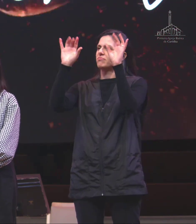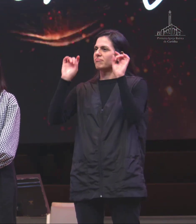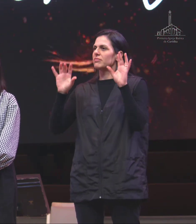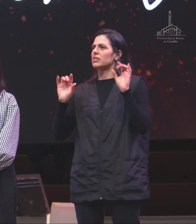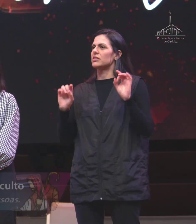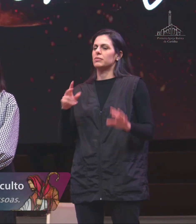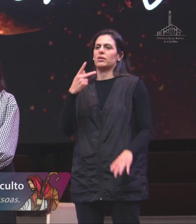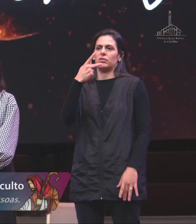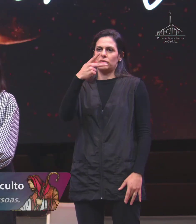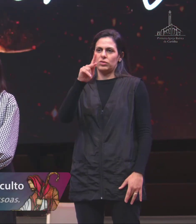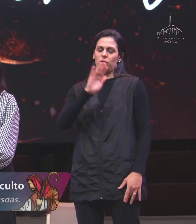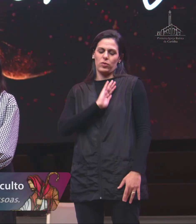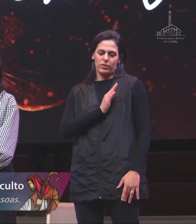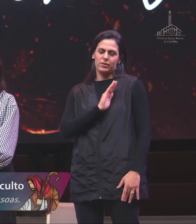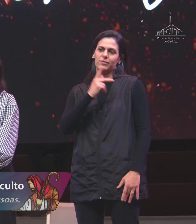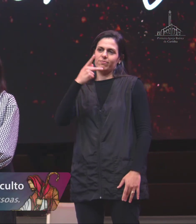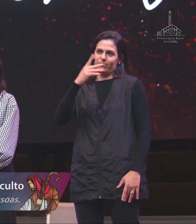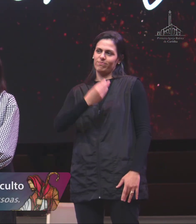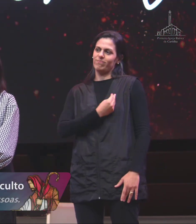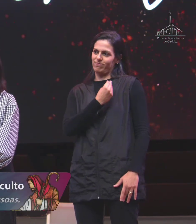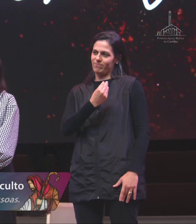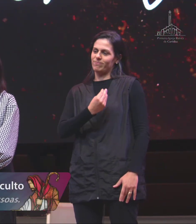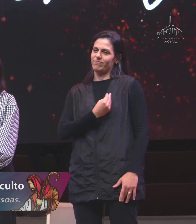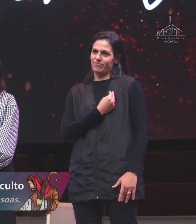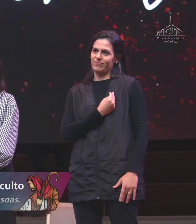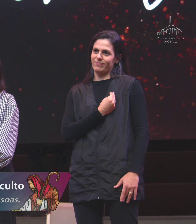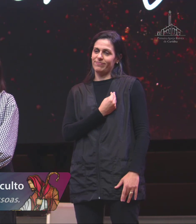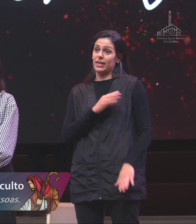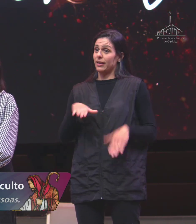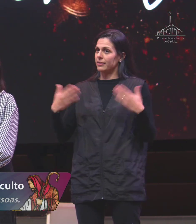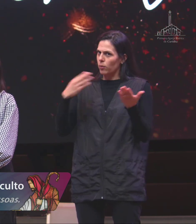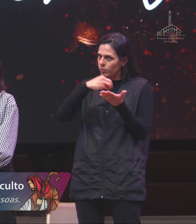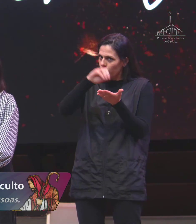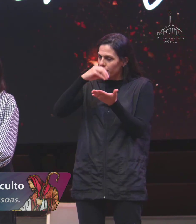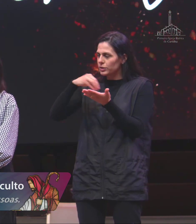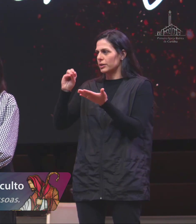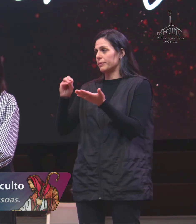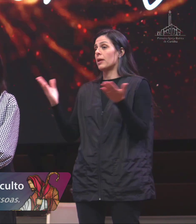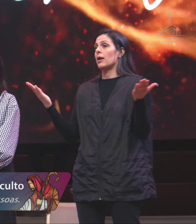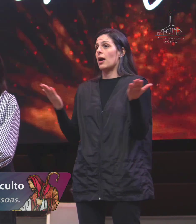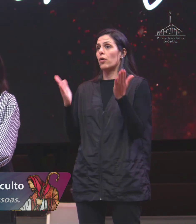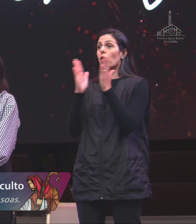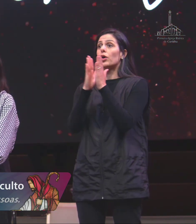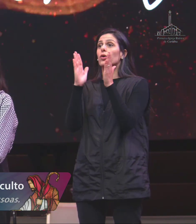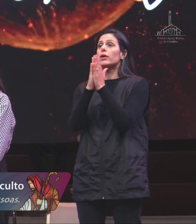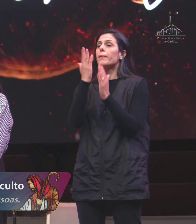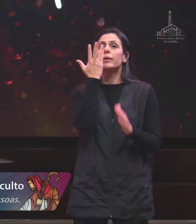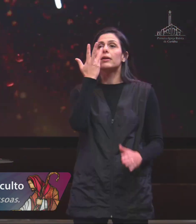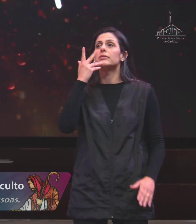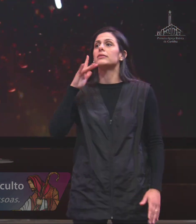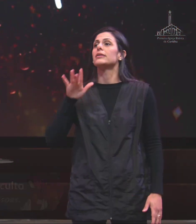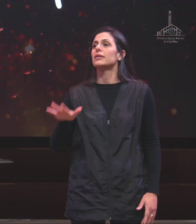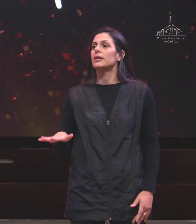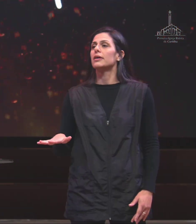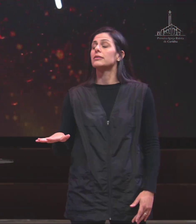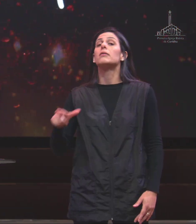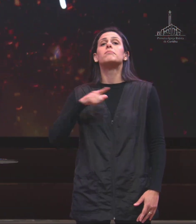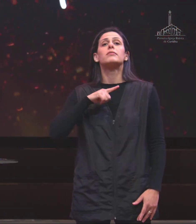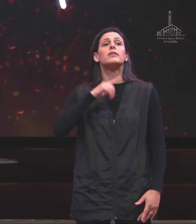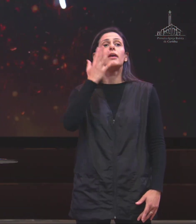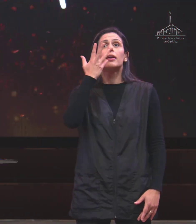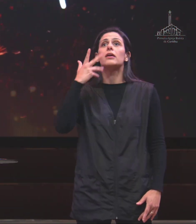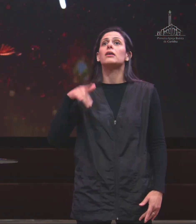para a sua vida. Então pega aí e já manda para todo mundo. Nós vamos orar pelas crianças. Onde estão as crianças aqui? Levanta a mão